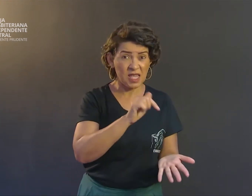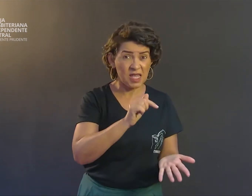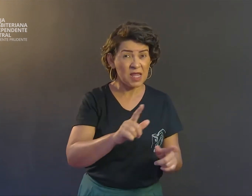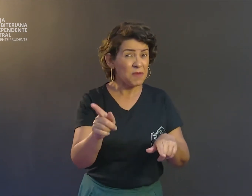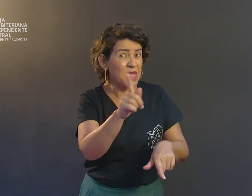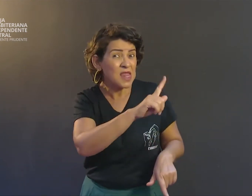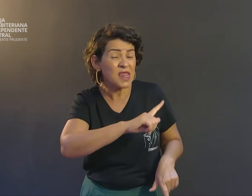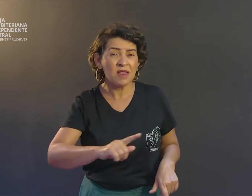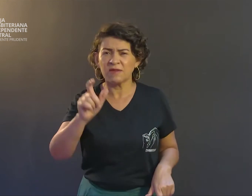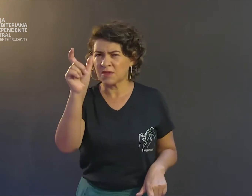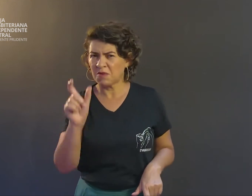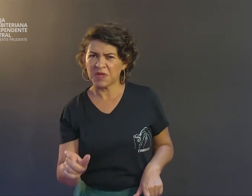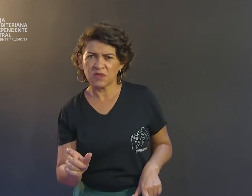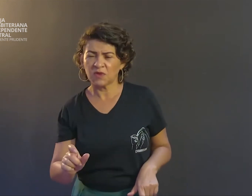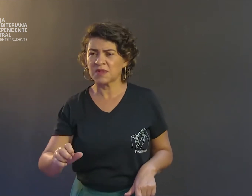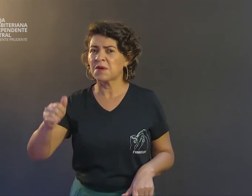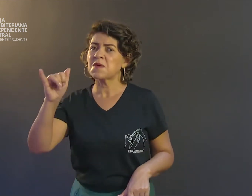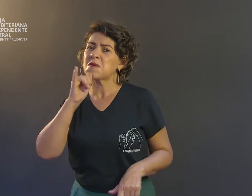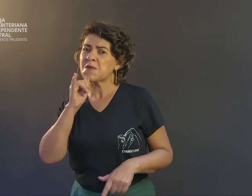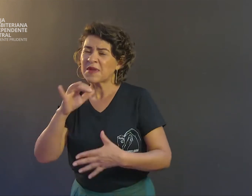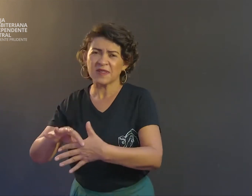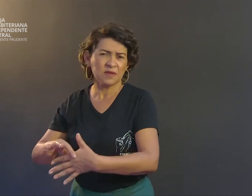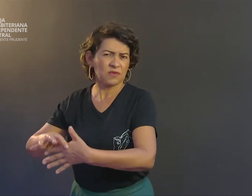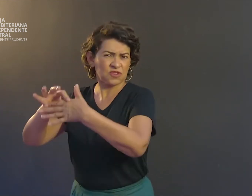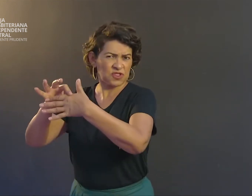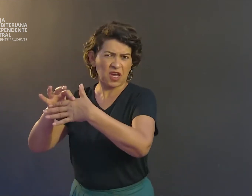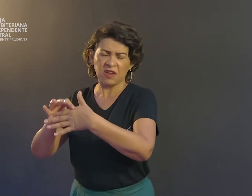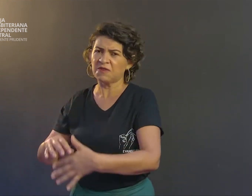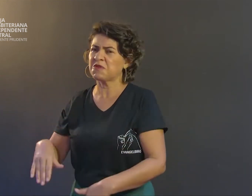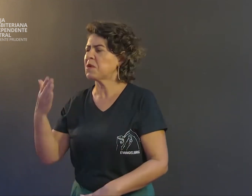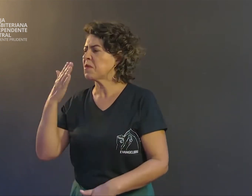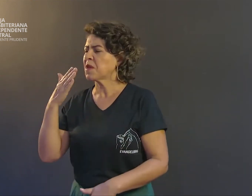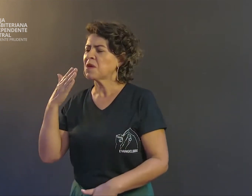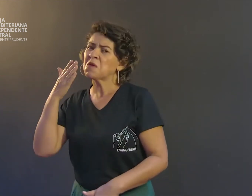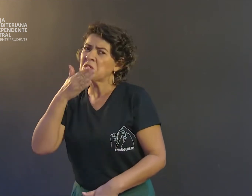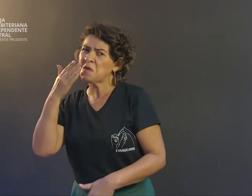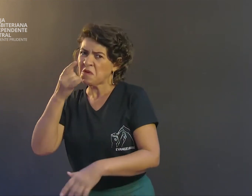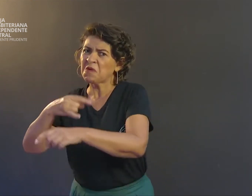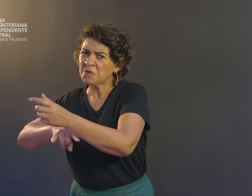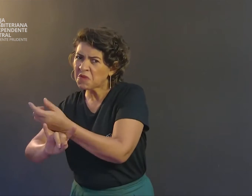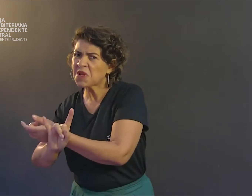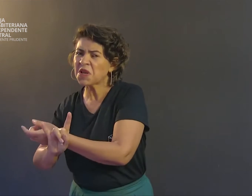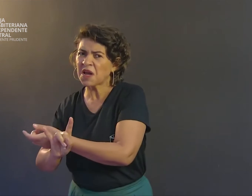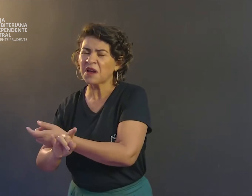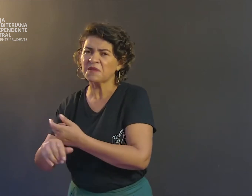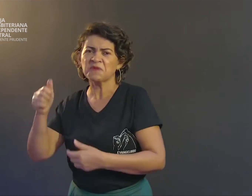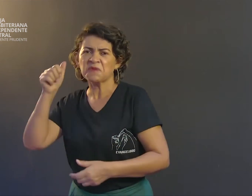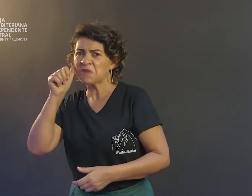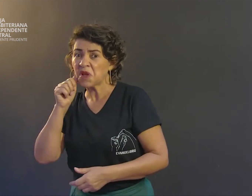ou o chefe injusto, ou a mulher que tenta seduzir o marido da outra, nem mesmo o bandido que